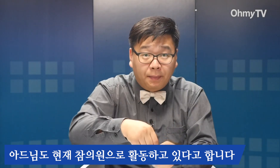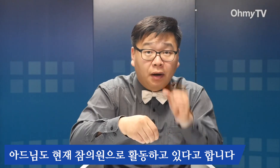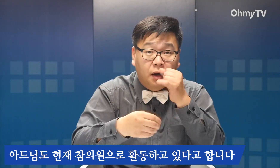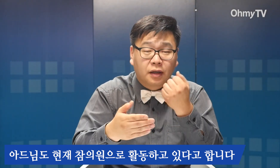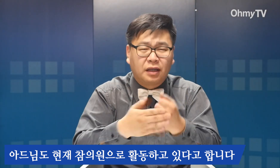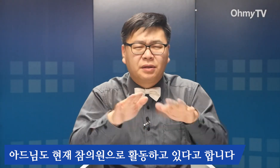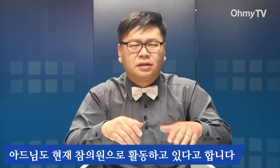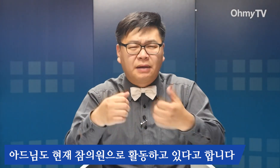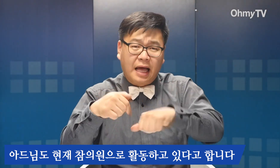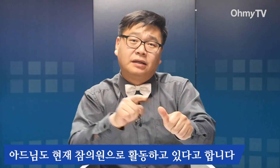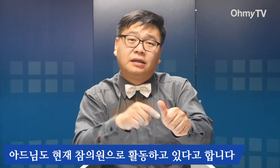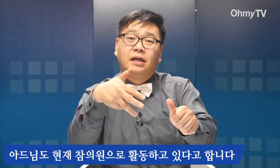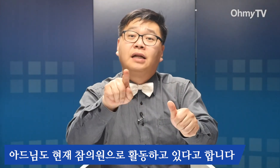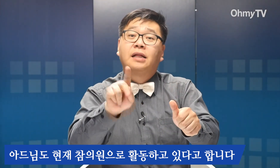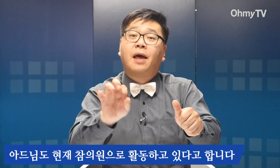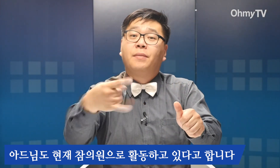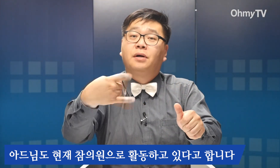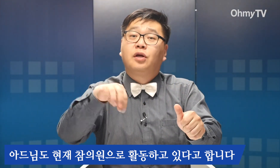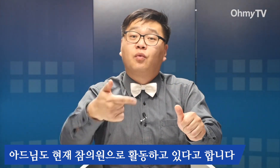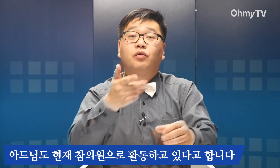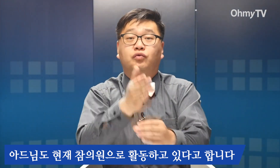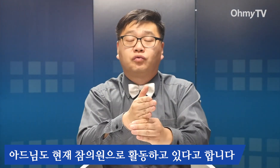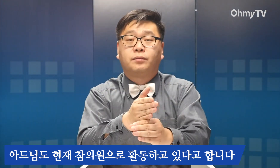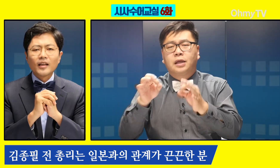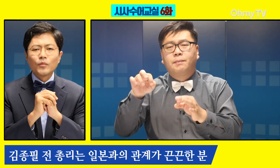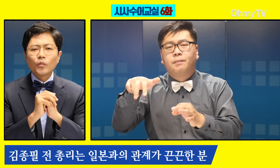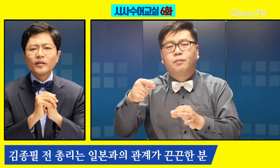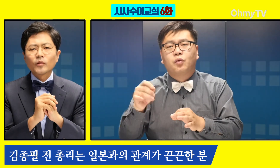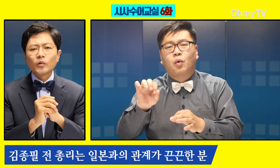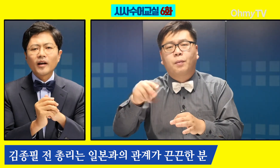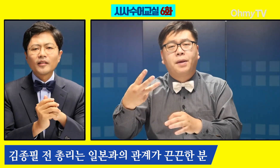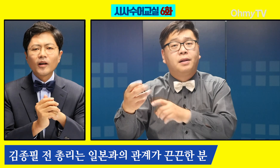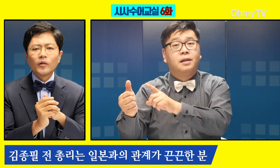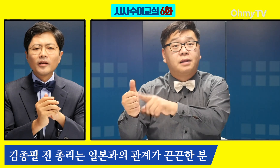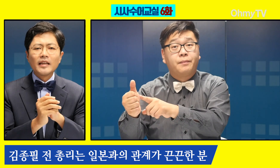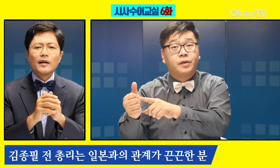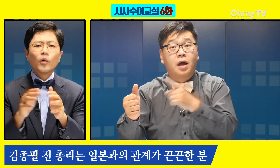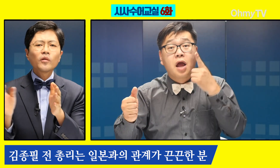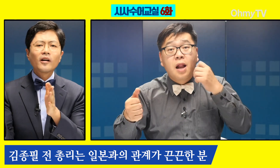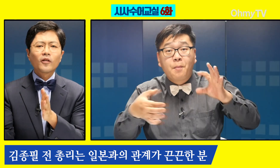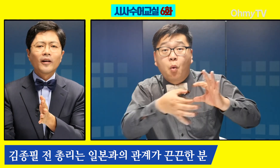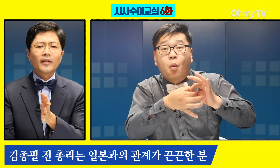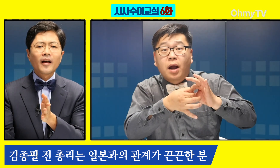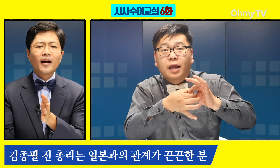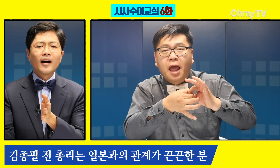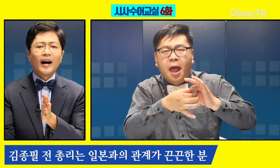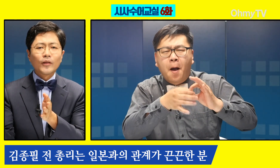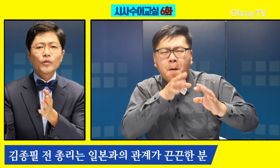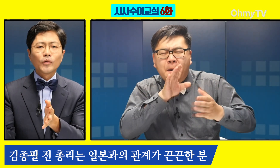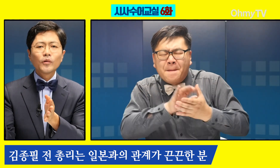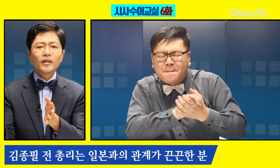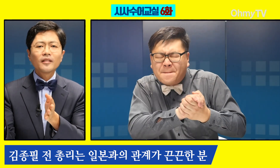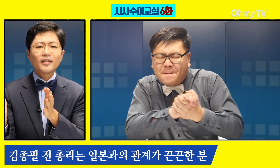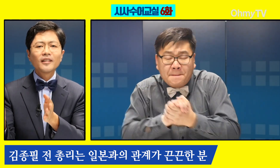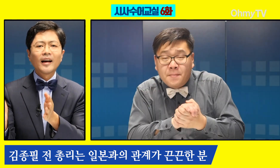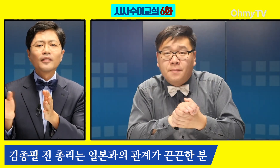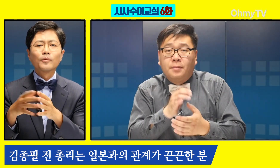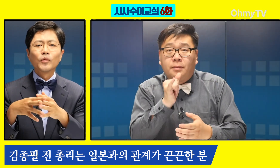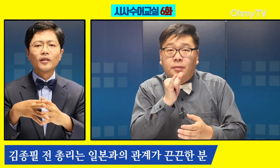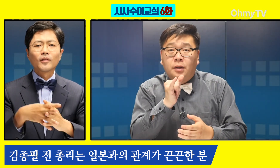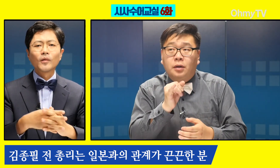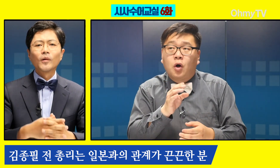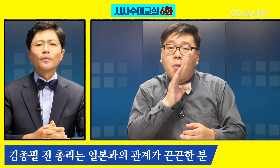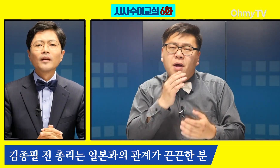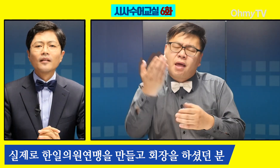참의원으로 활동을 하고 계신다고 하네요. 김종필 전 총리 같은 경우는 일본과의 관계가 아주